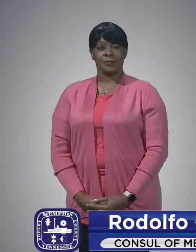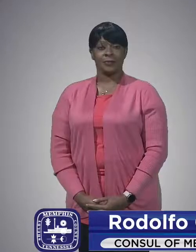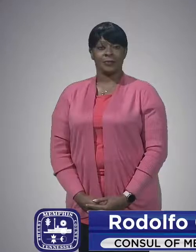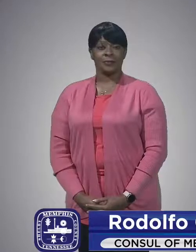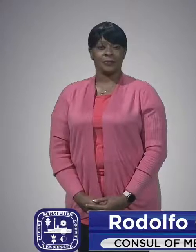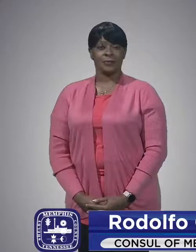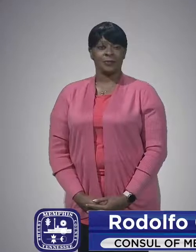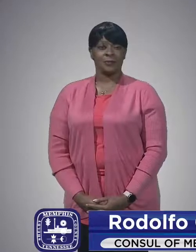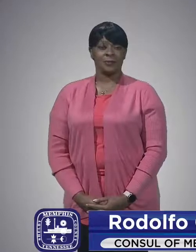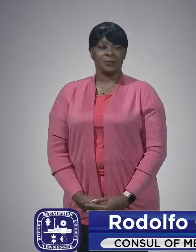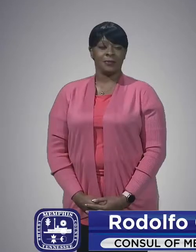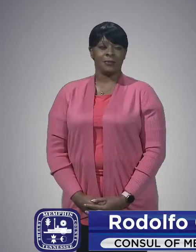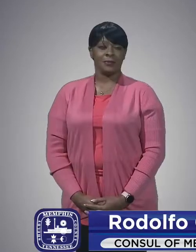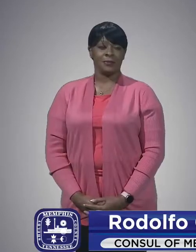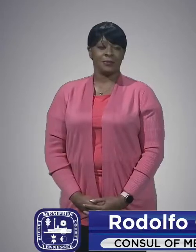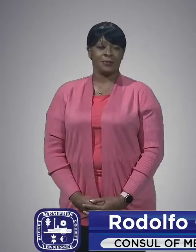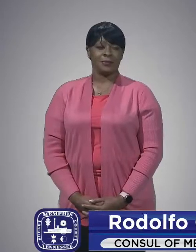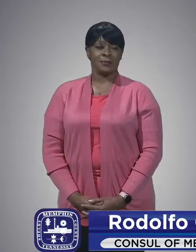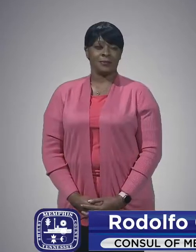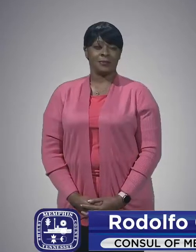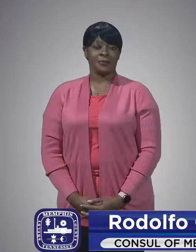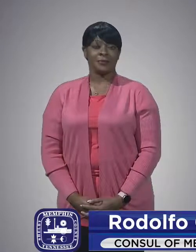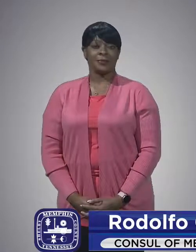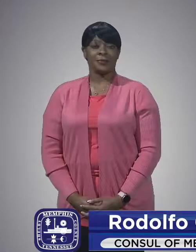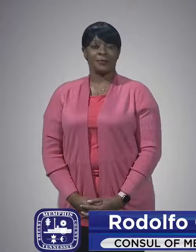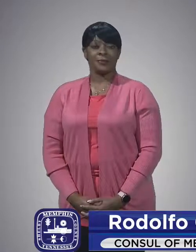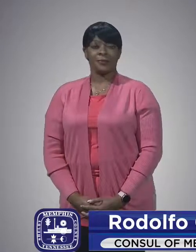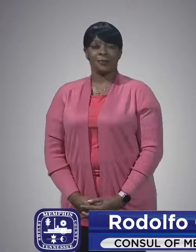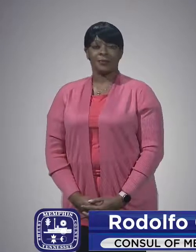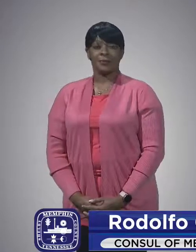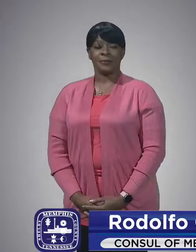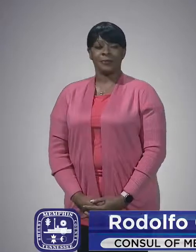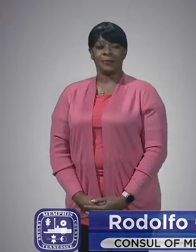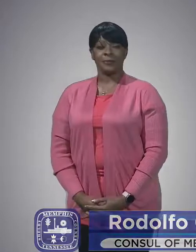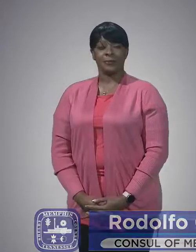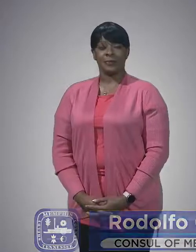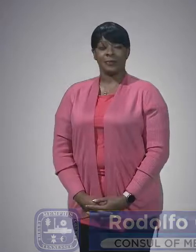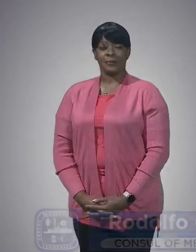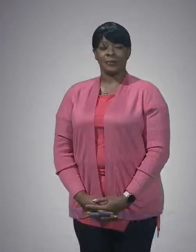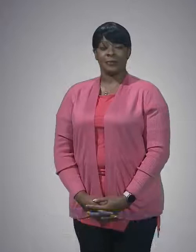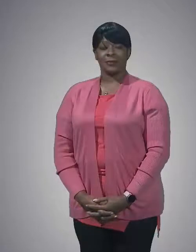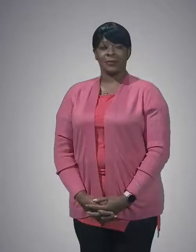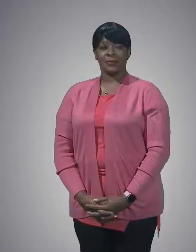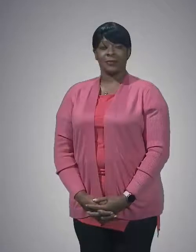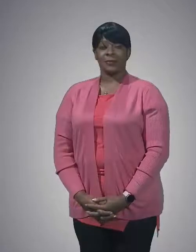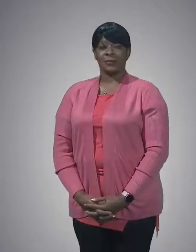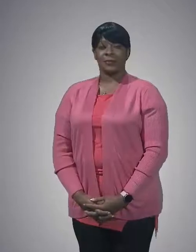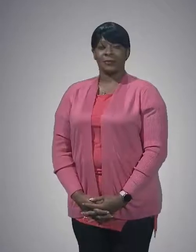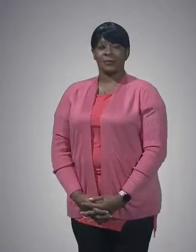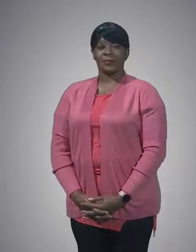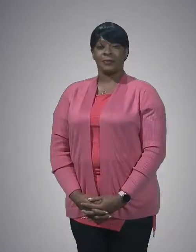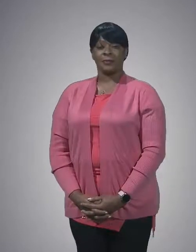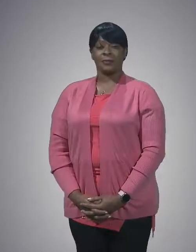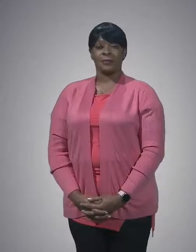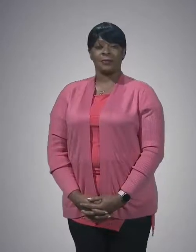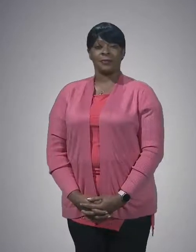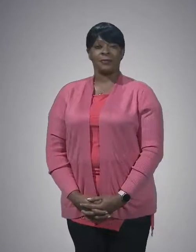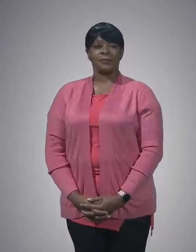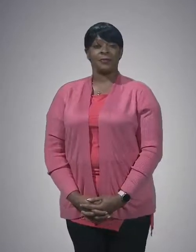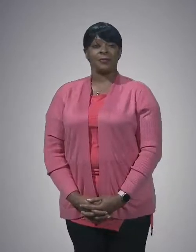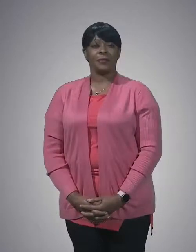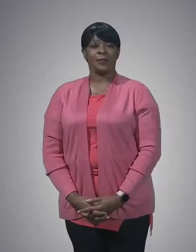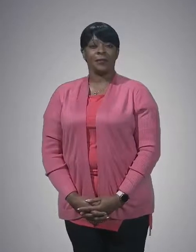o acudan a los establecimientos que tienen que ir a la hora de la mañana, temprano, o a la hora en la tarde, en la noche, cuando van a